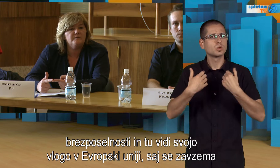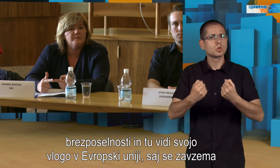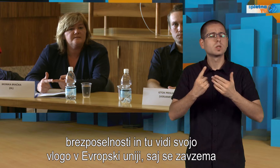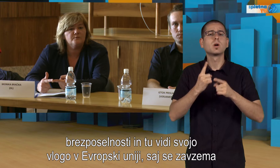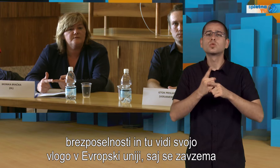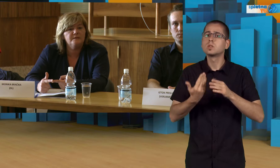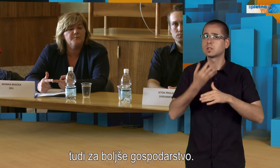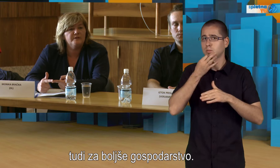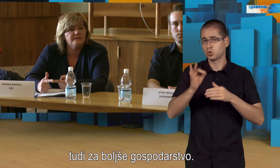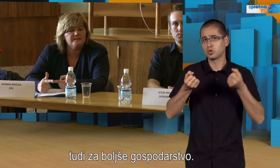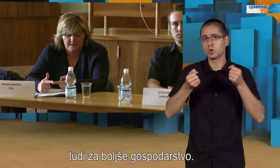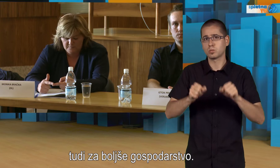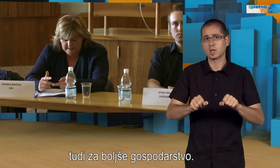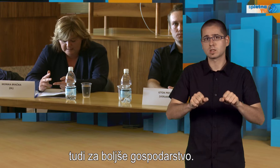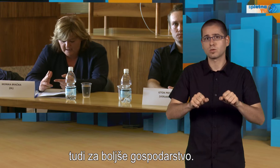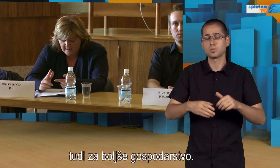gospodarstvo.